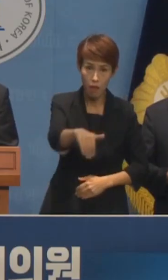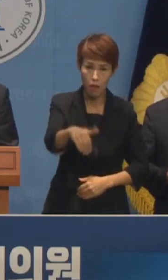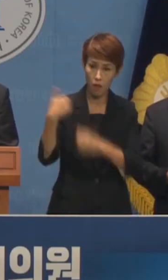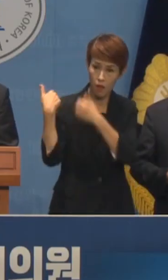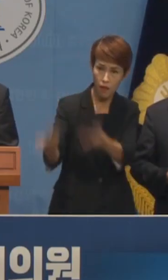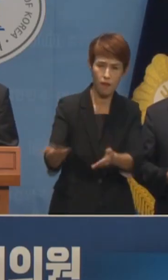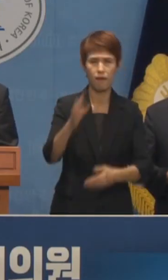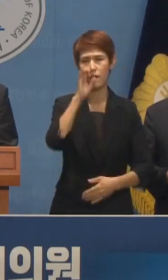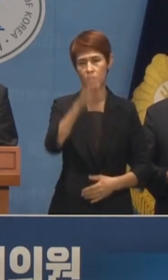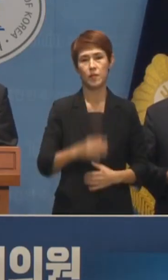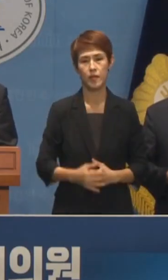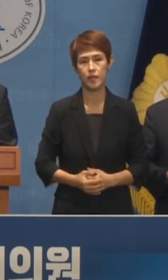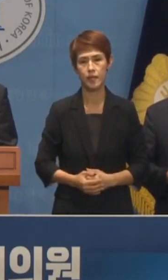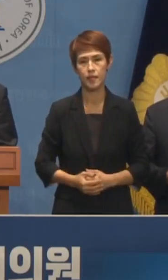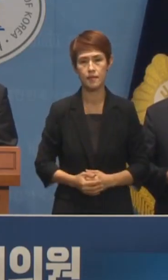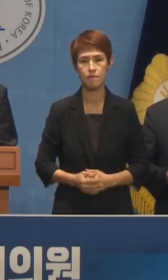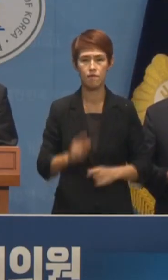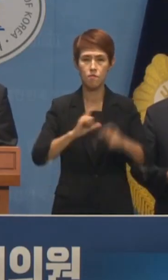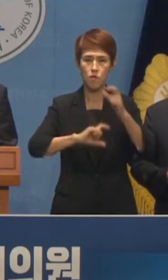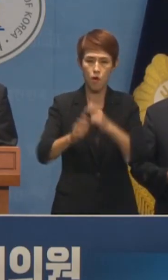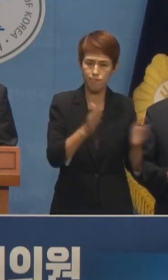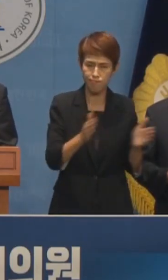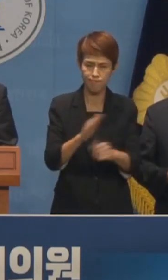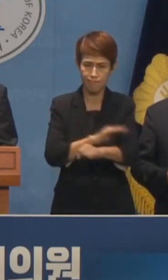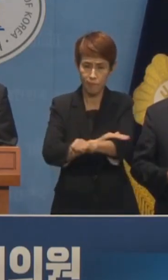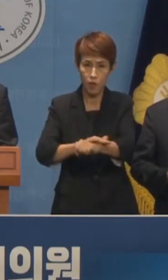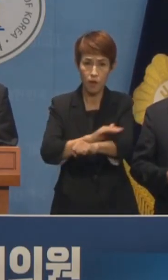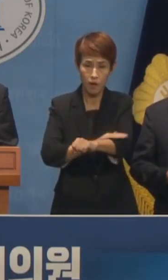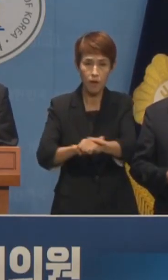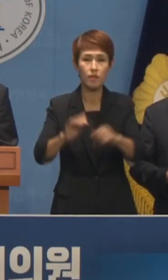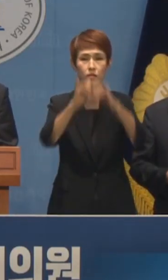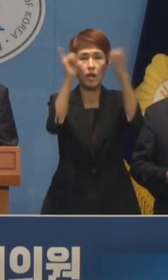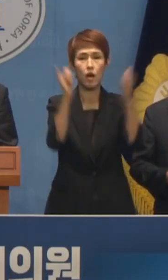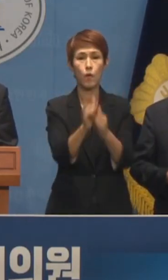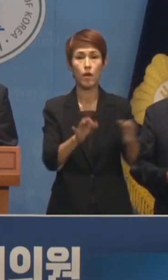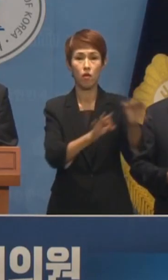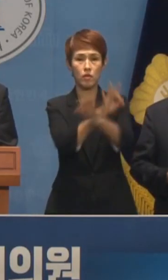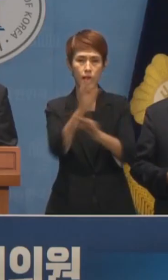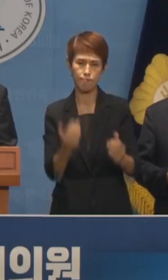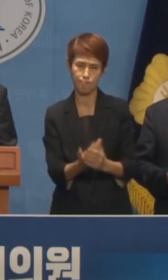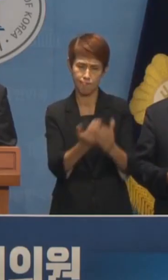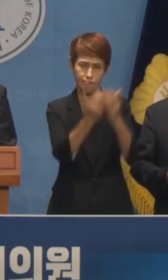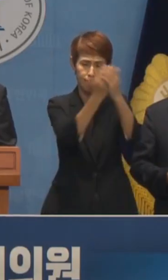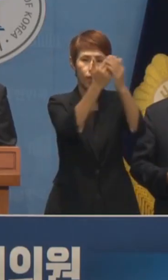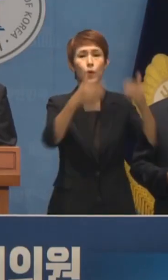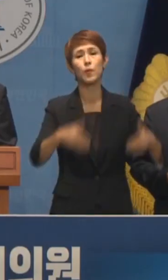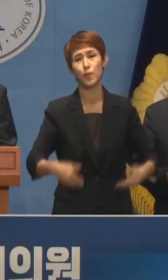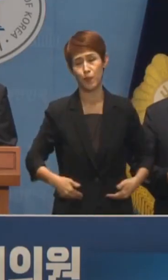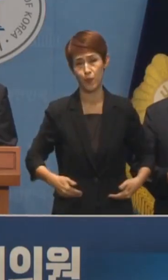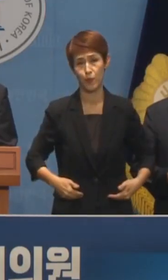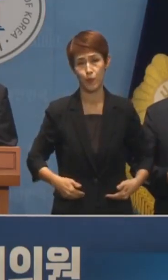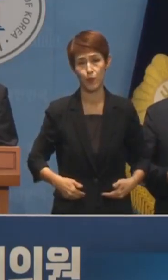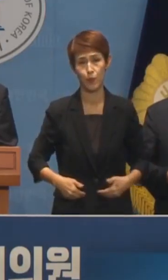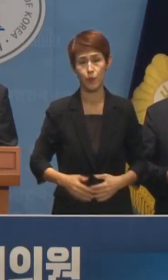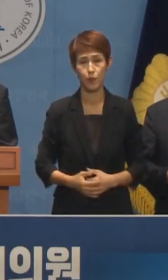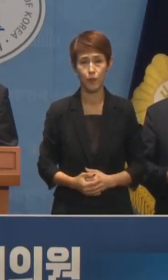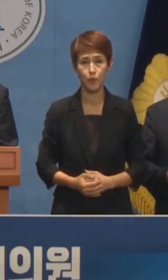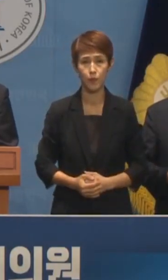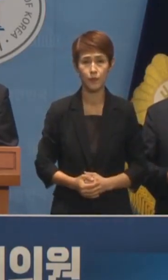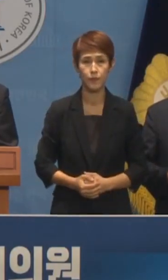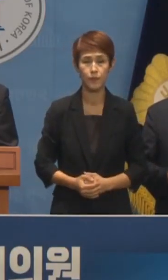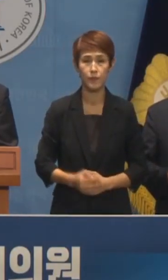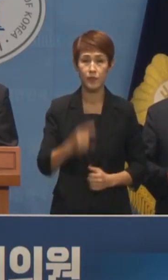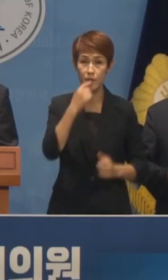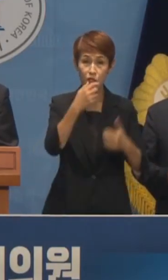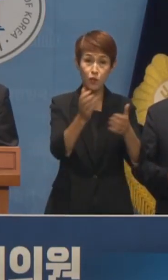오히려 철저한 준비로 사회적 경제 분야의 더 큰 도약을 만들어내야 합니다. 바로 그 중심에